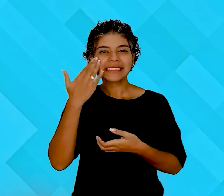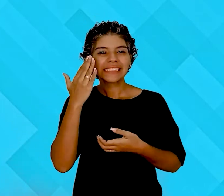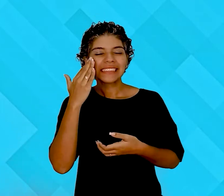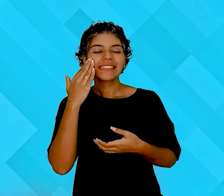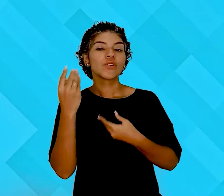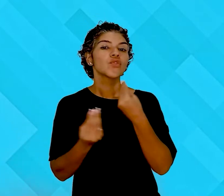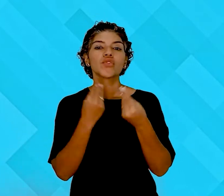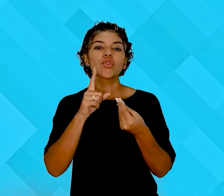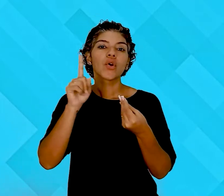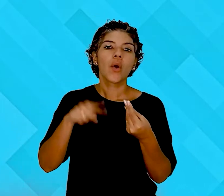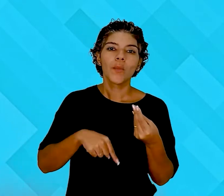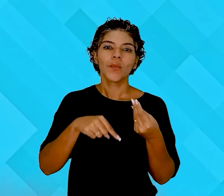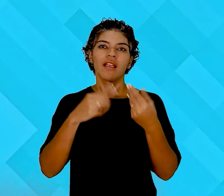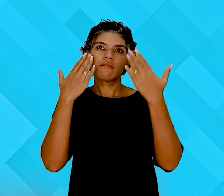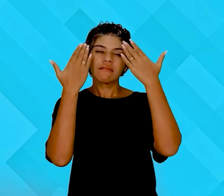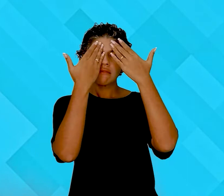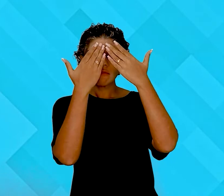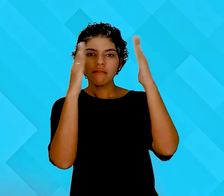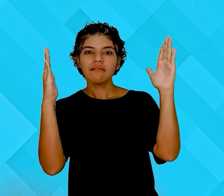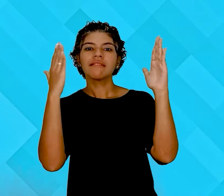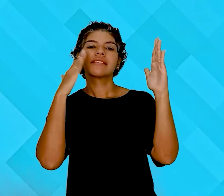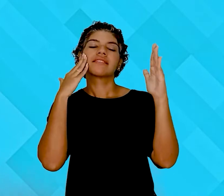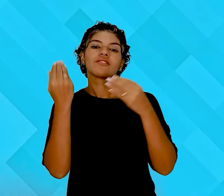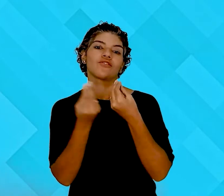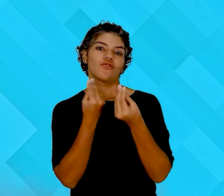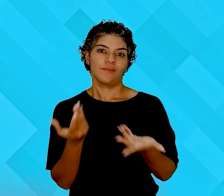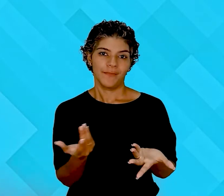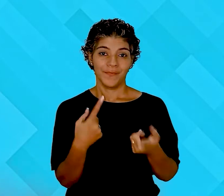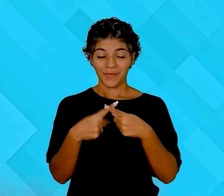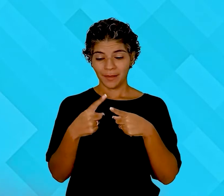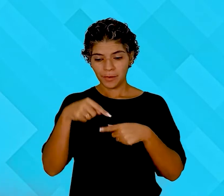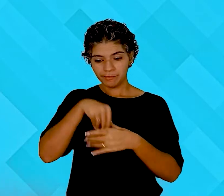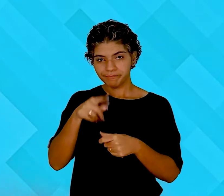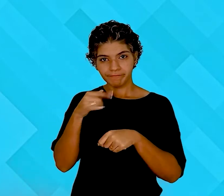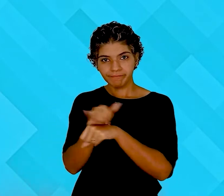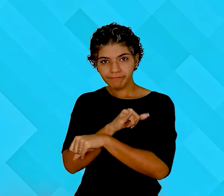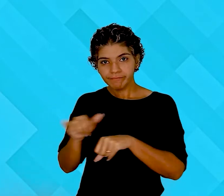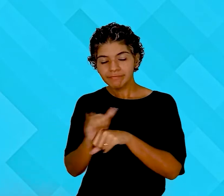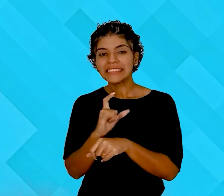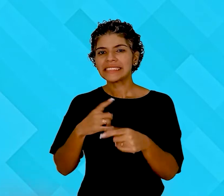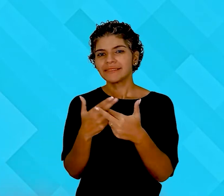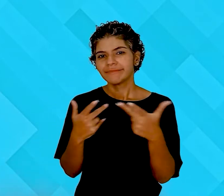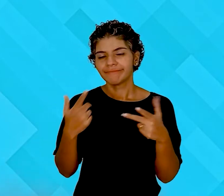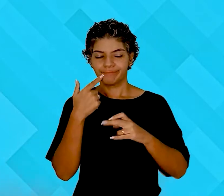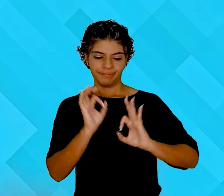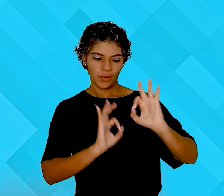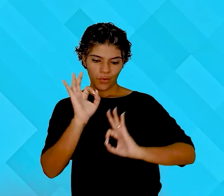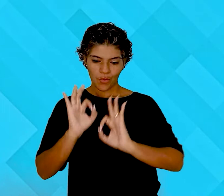casos como projetos, a gente vai ter que lidar com certas situações de comunicação, de adesão Sim. de público, de outras coisas, mas não pode